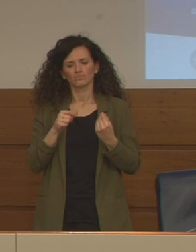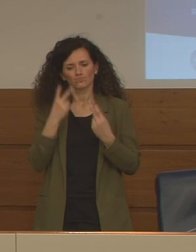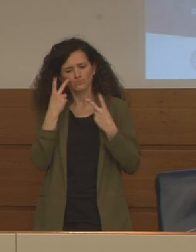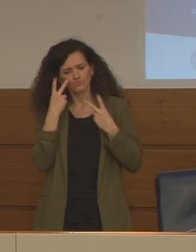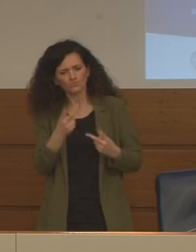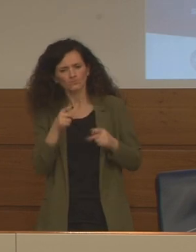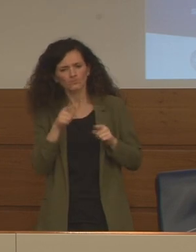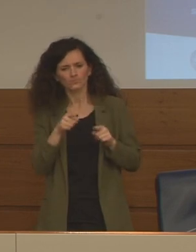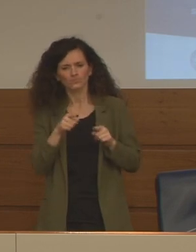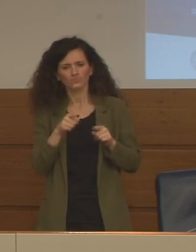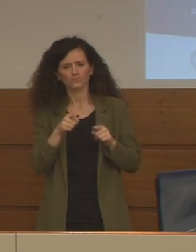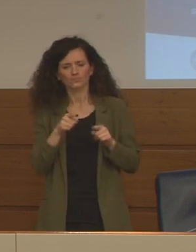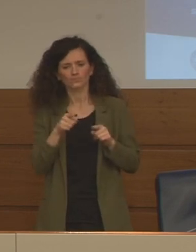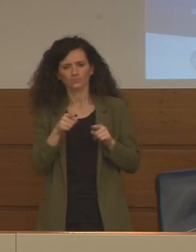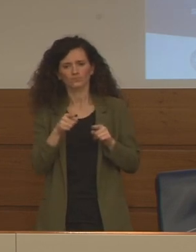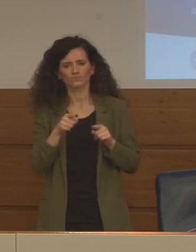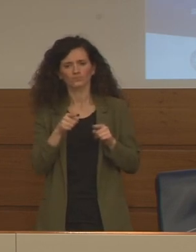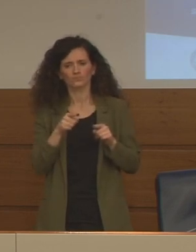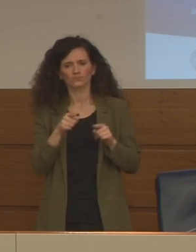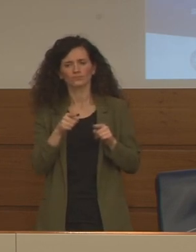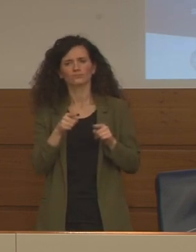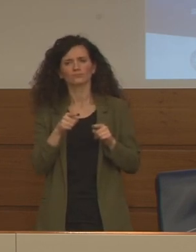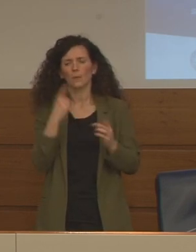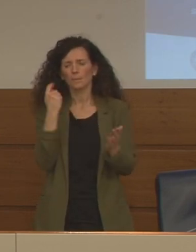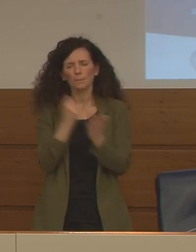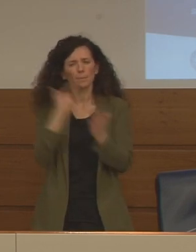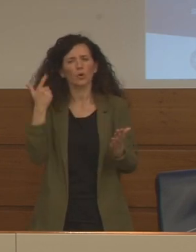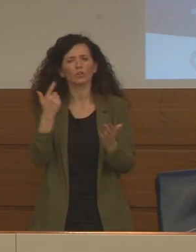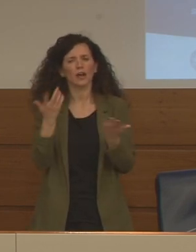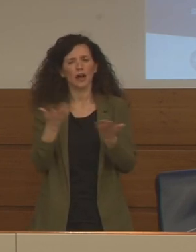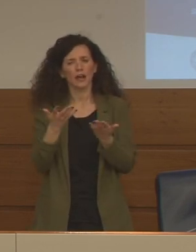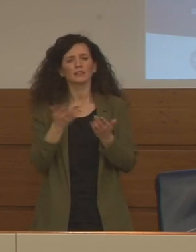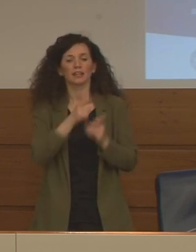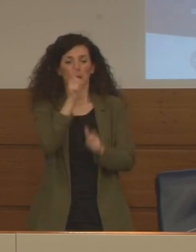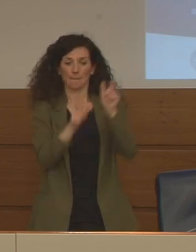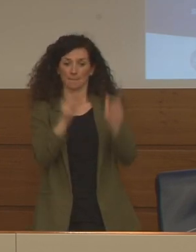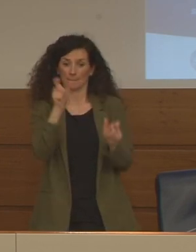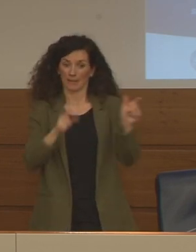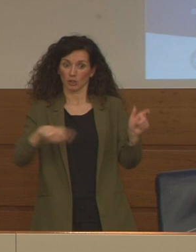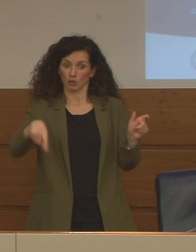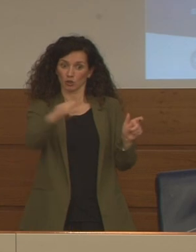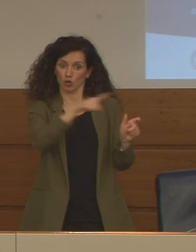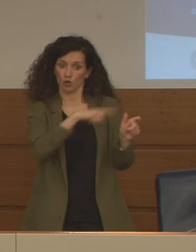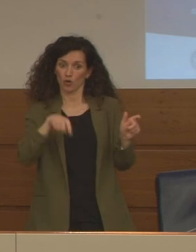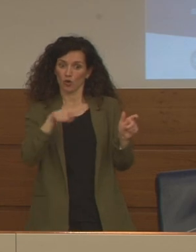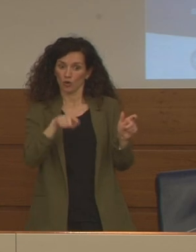una parte importante delle persone è sostanzialmente